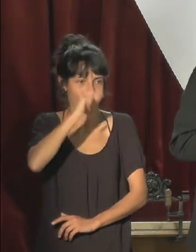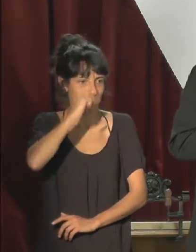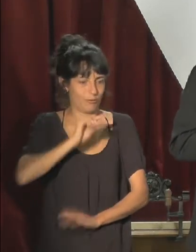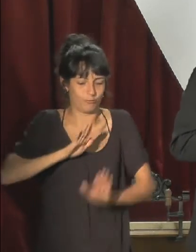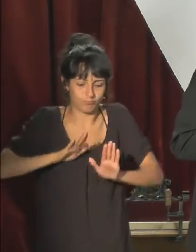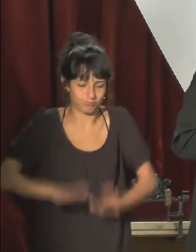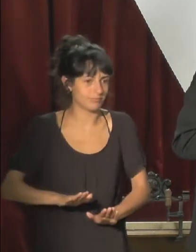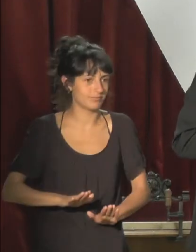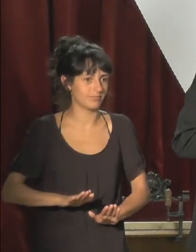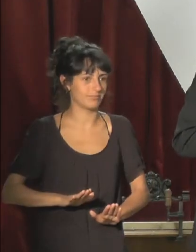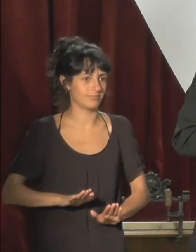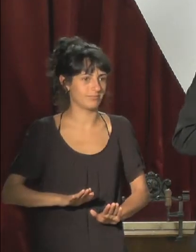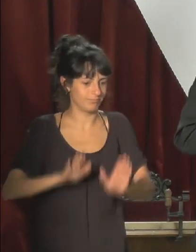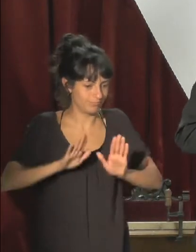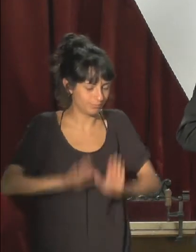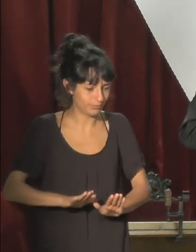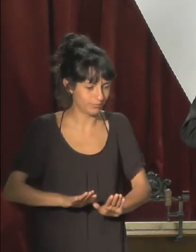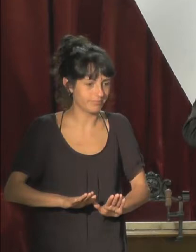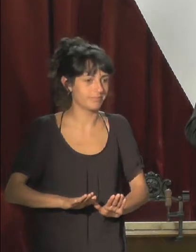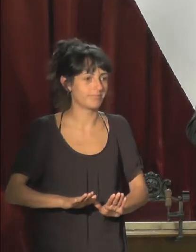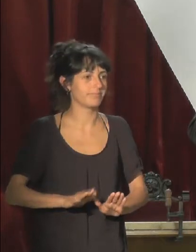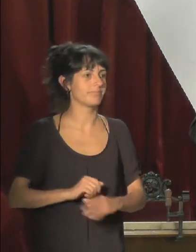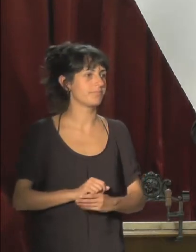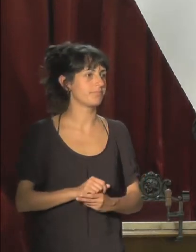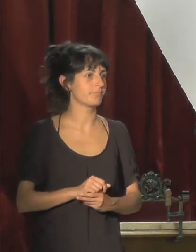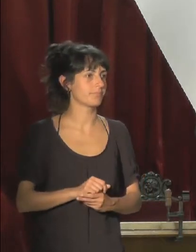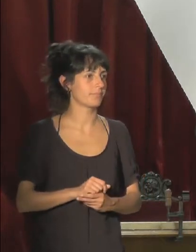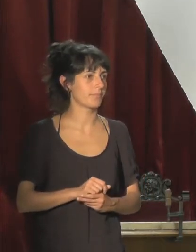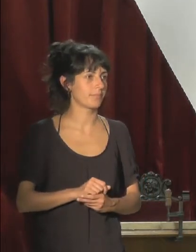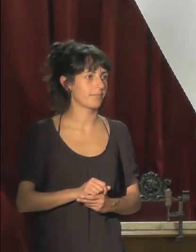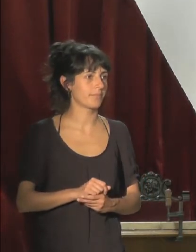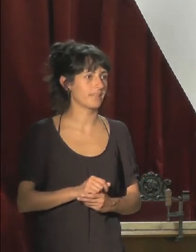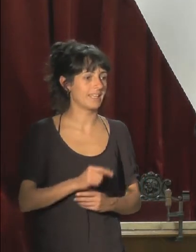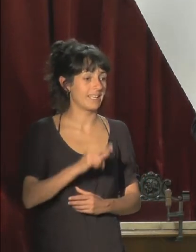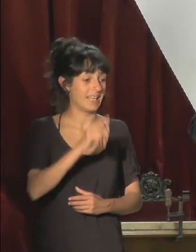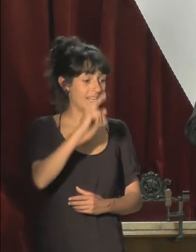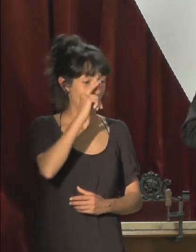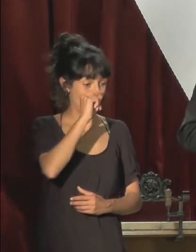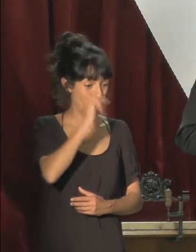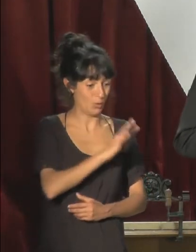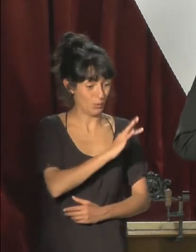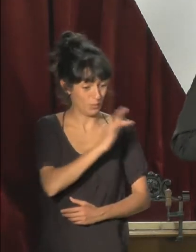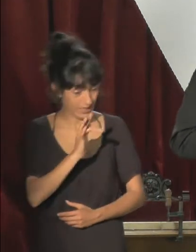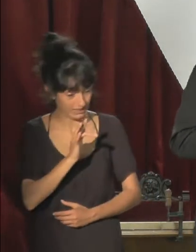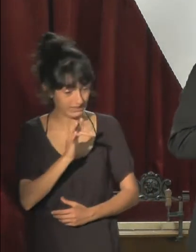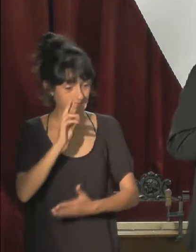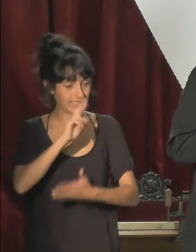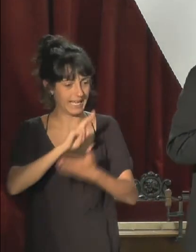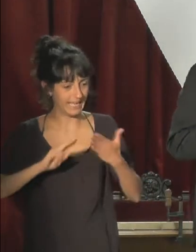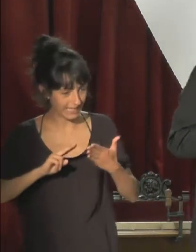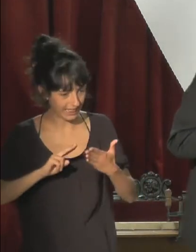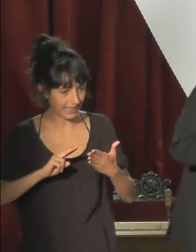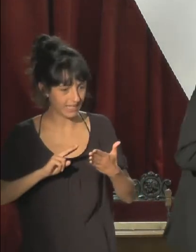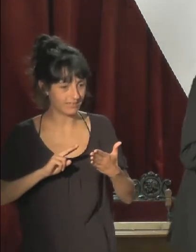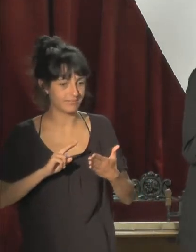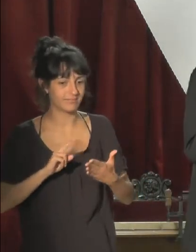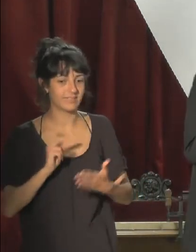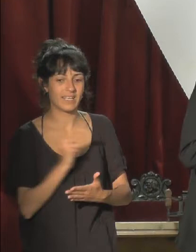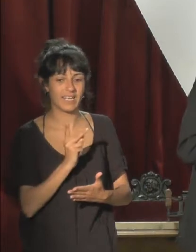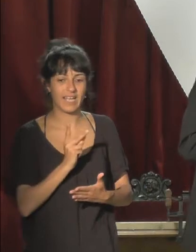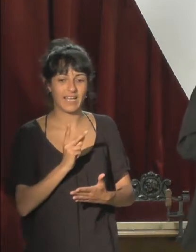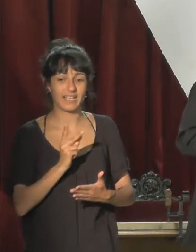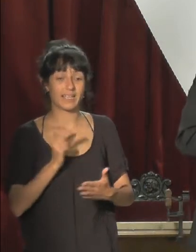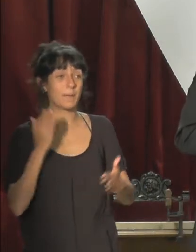Nunca Galicia e Lugo, digo, resoou tanto e estivo en primeira liña en Madrid,